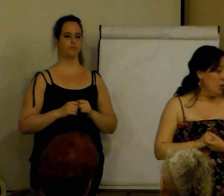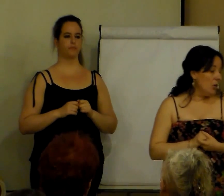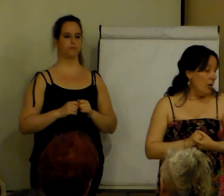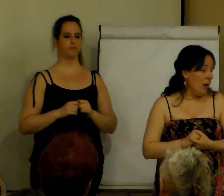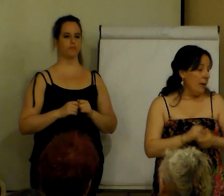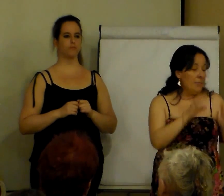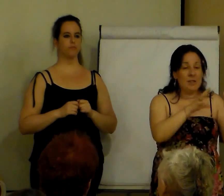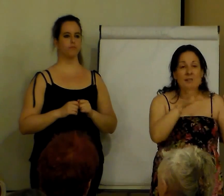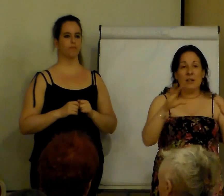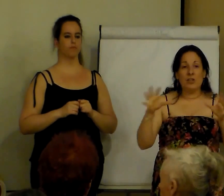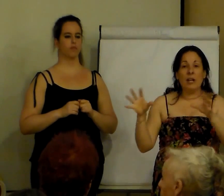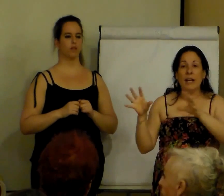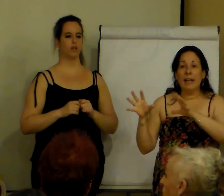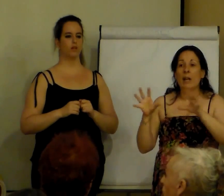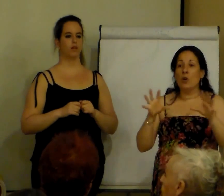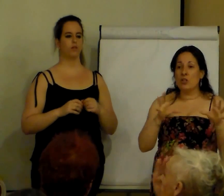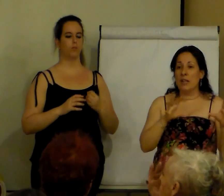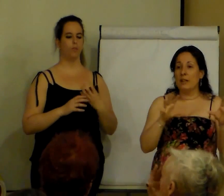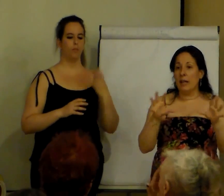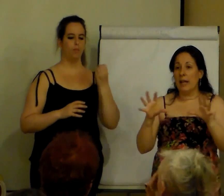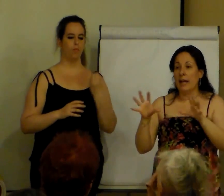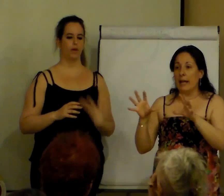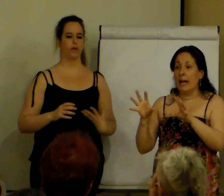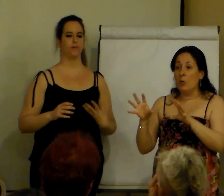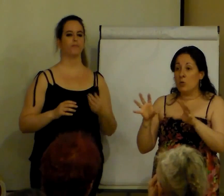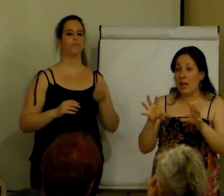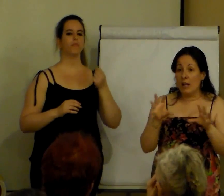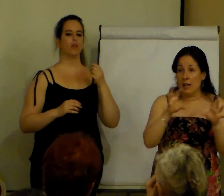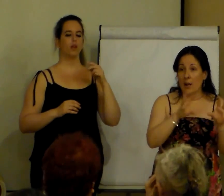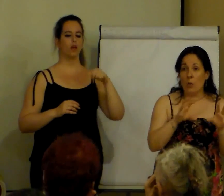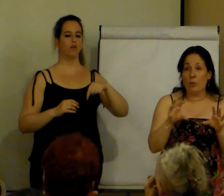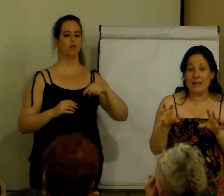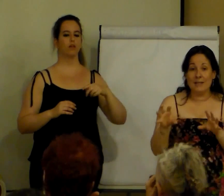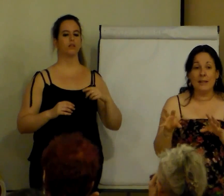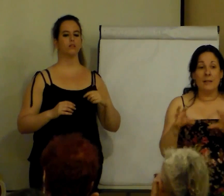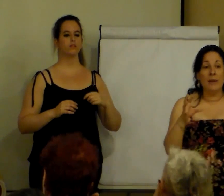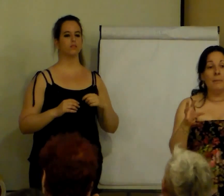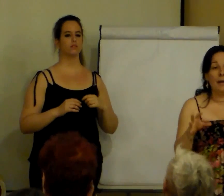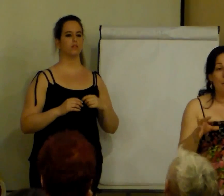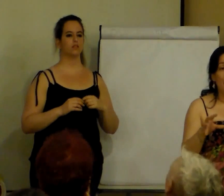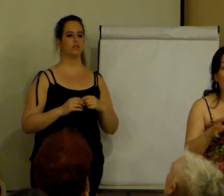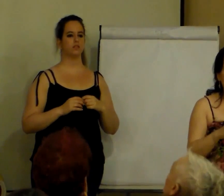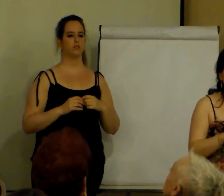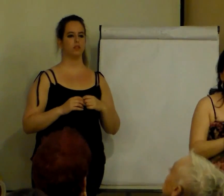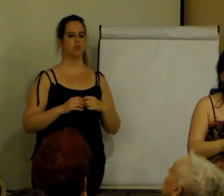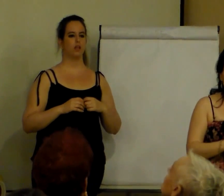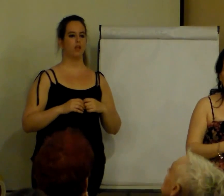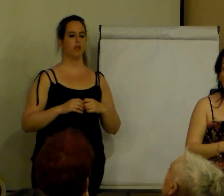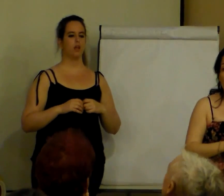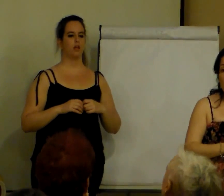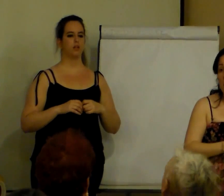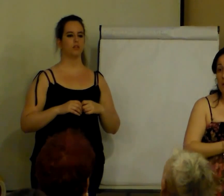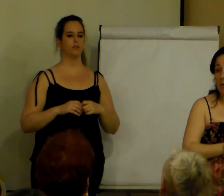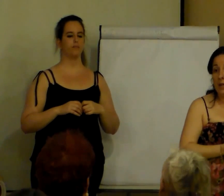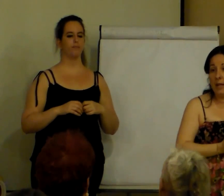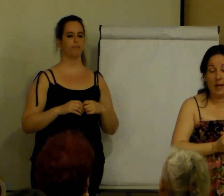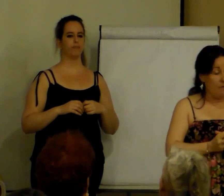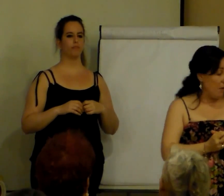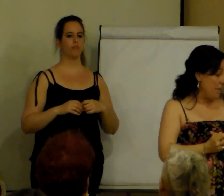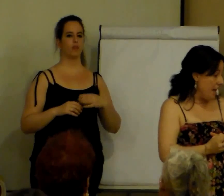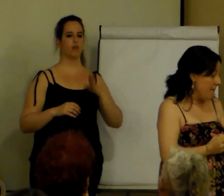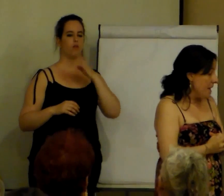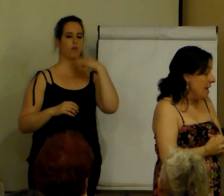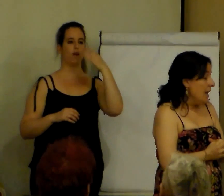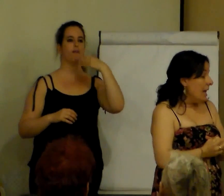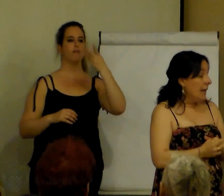Bueno, ahora vamos a desarrollar cada cosa, cada causal de acuerdo al sistema para explicarles un poquito la fisiopatogenia